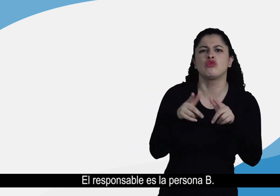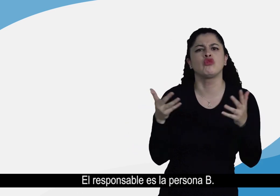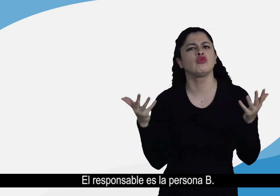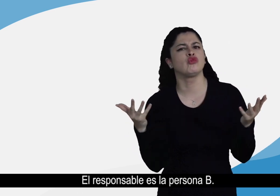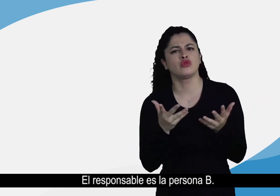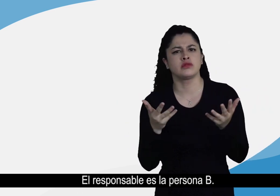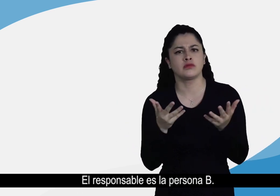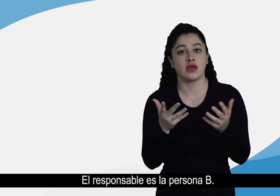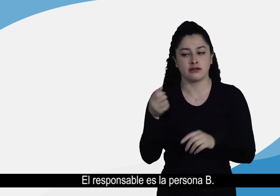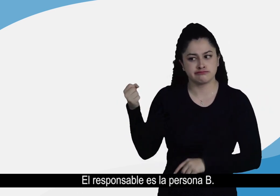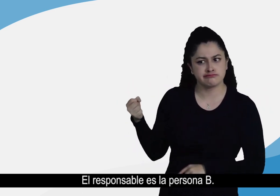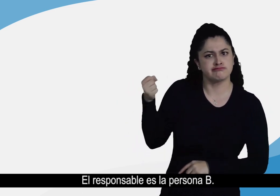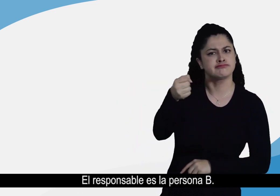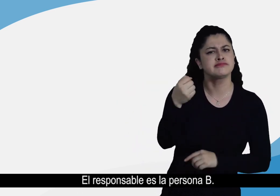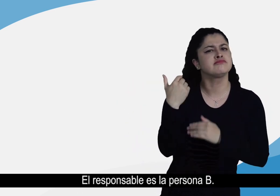responsable Es la persona B